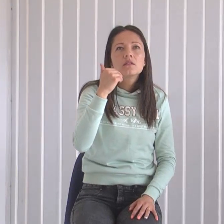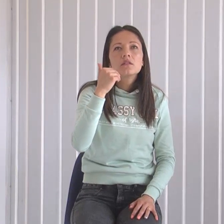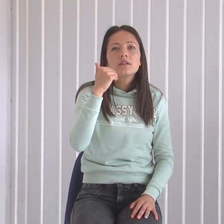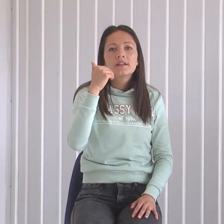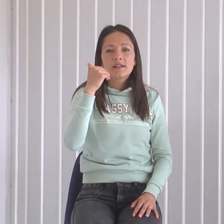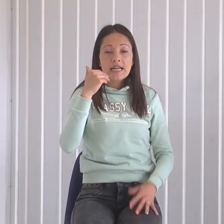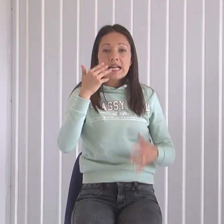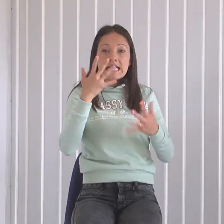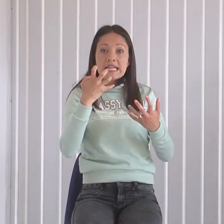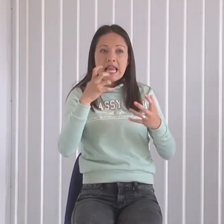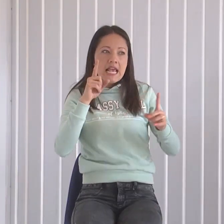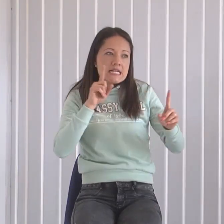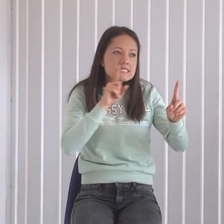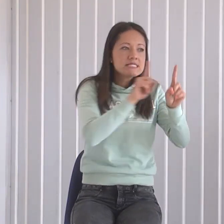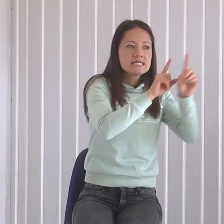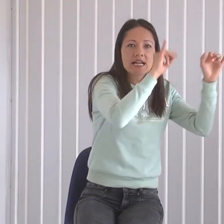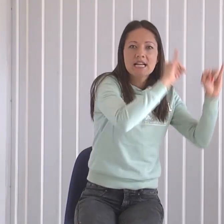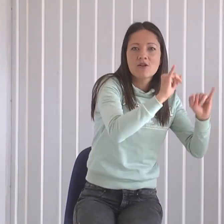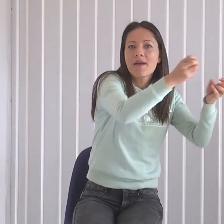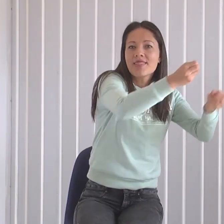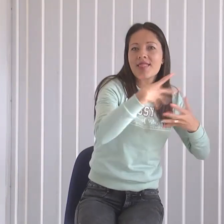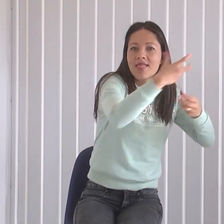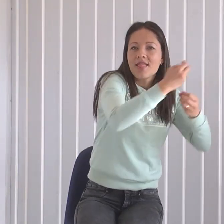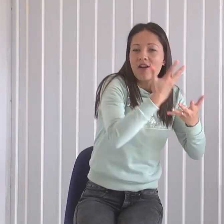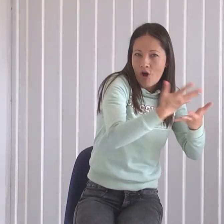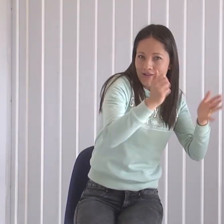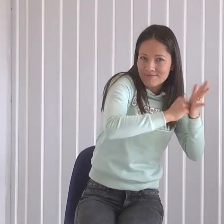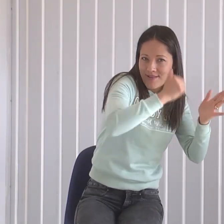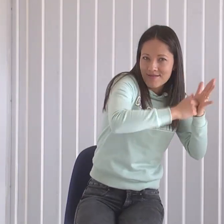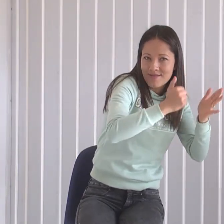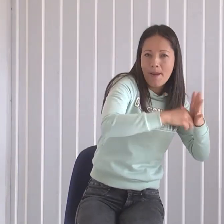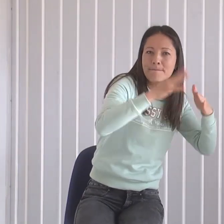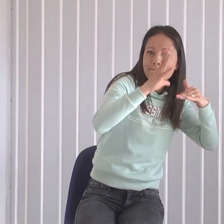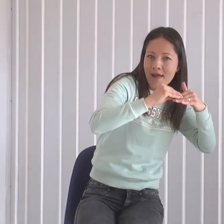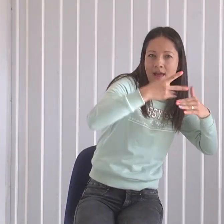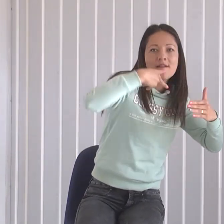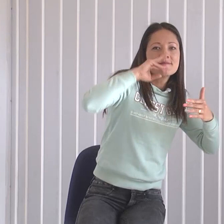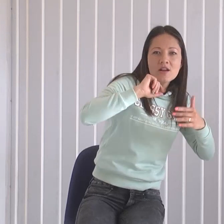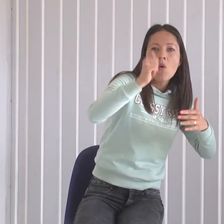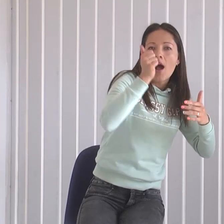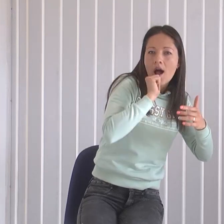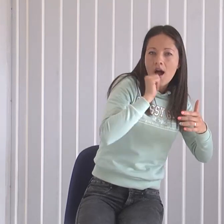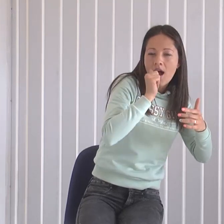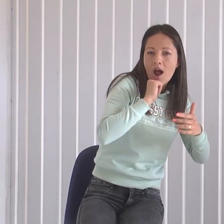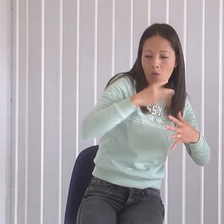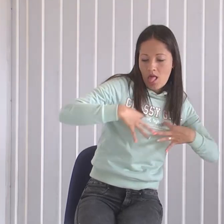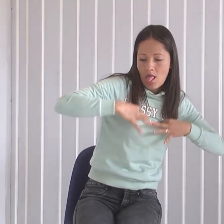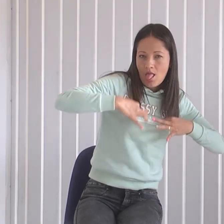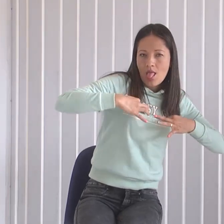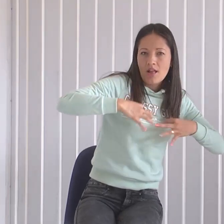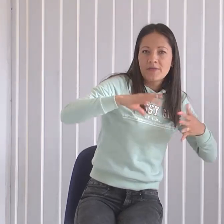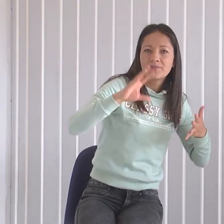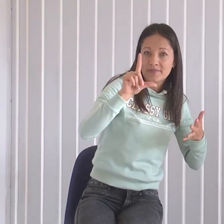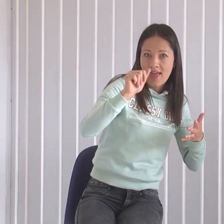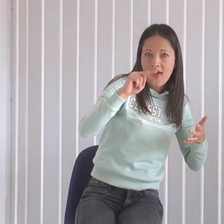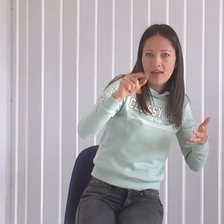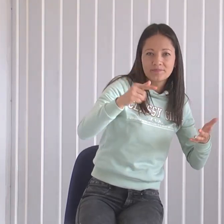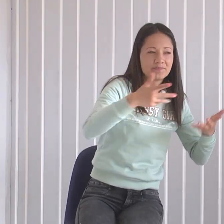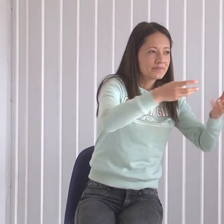ella porque iba tras amantes, que le dieran el vino, el pan, el agua, el lino y la